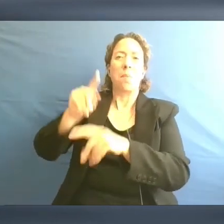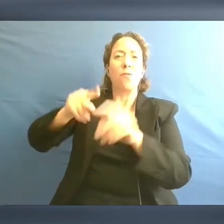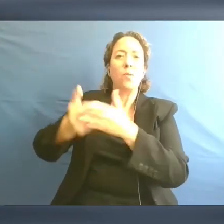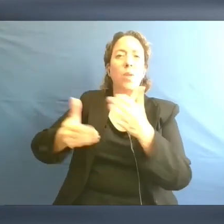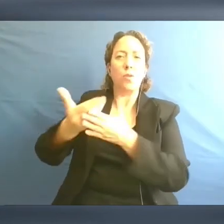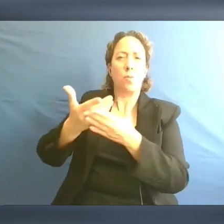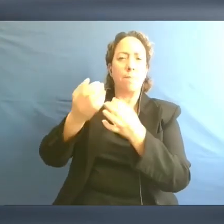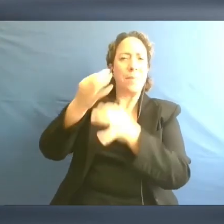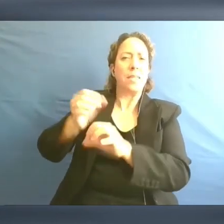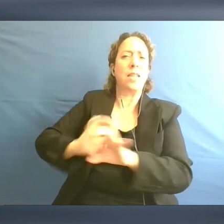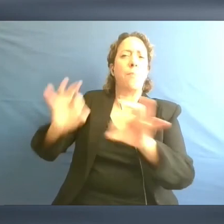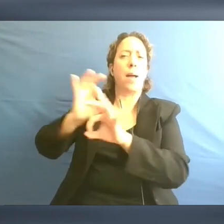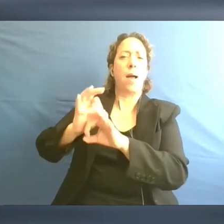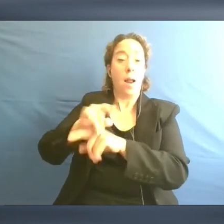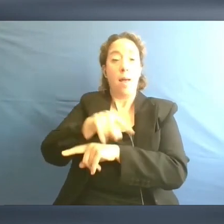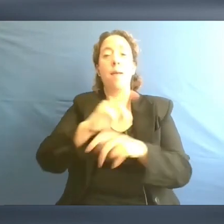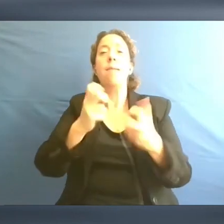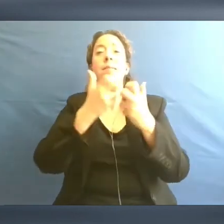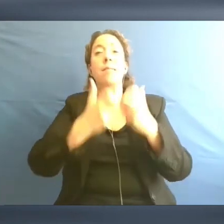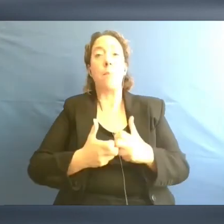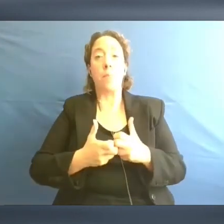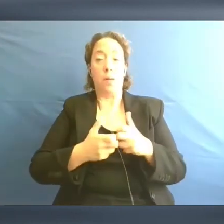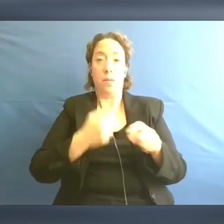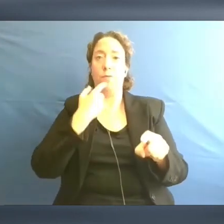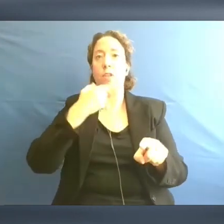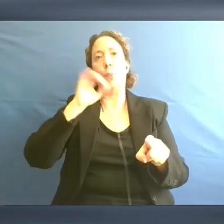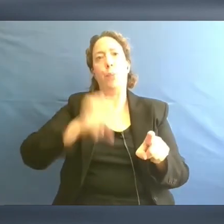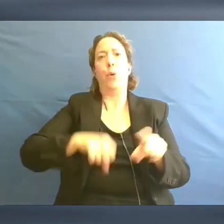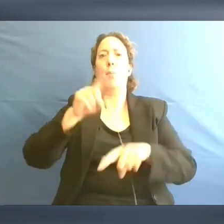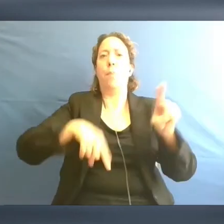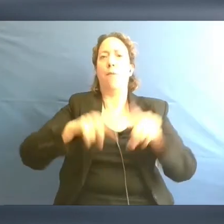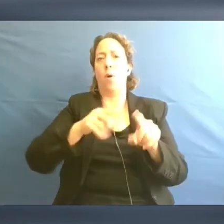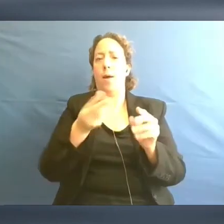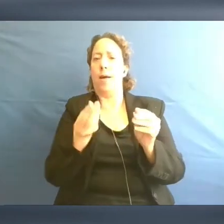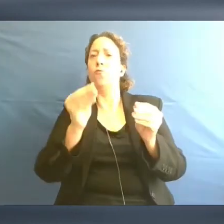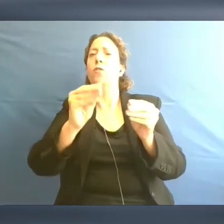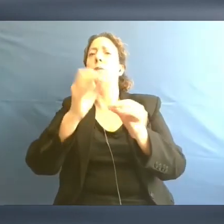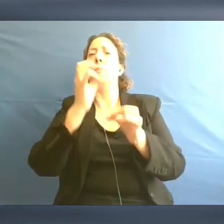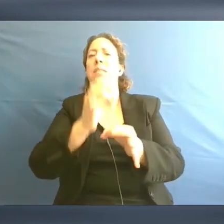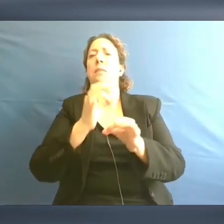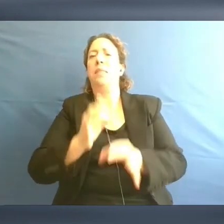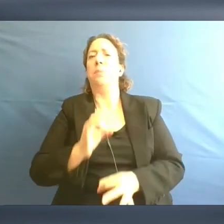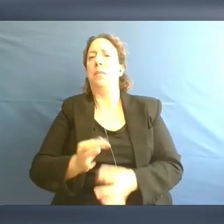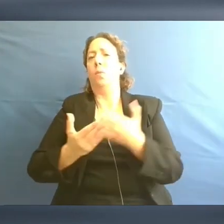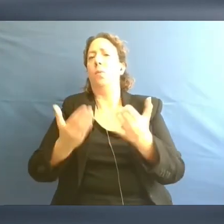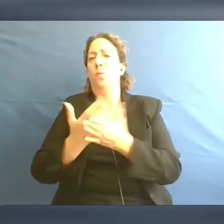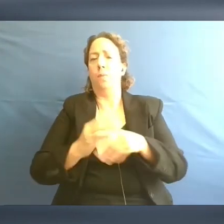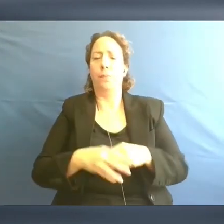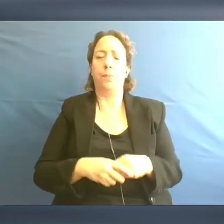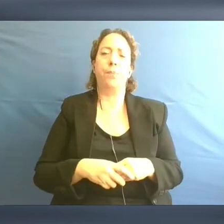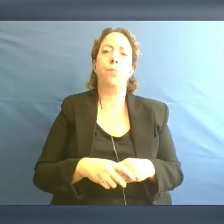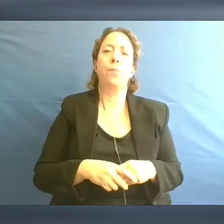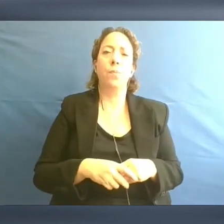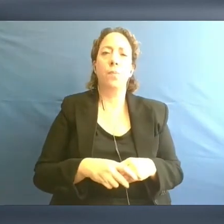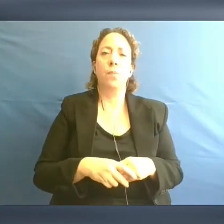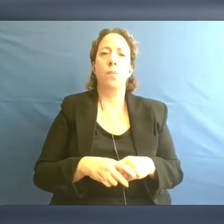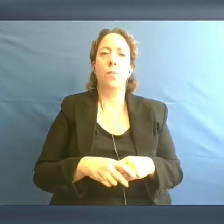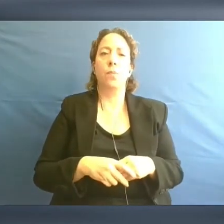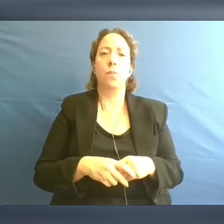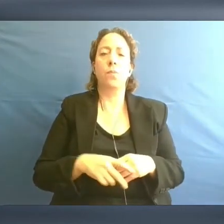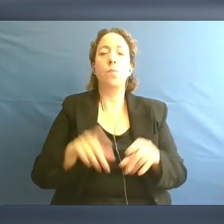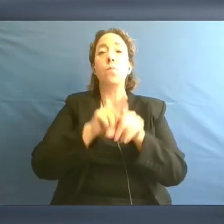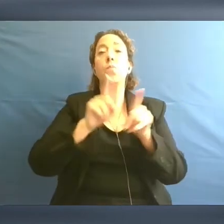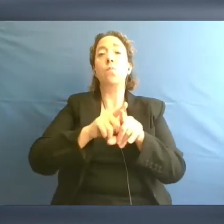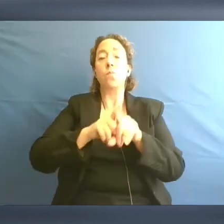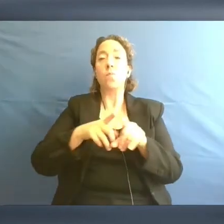en ayant ces exemples-là, on peut des fois préciser certains cas. Et ça permet de fournir donc